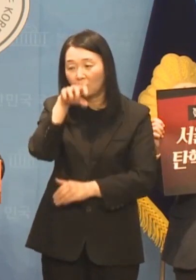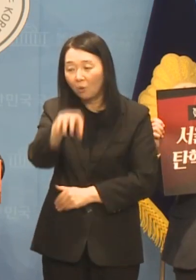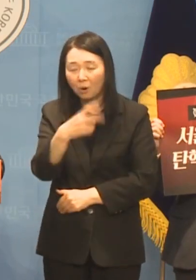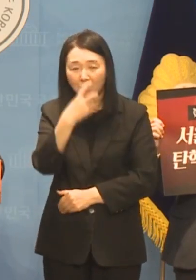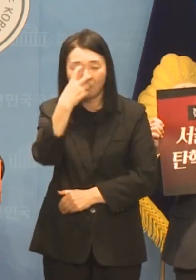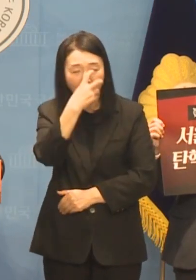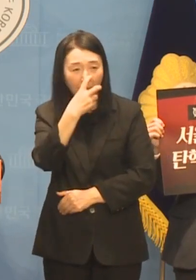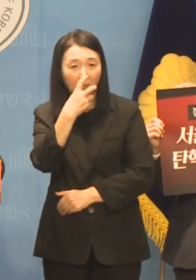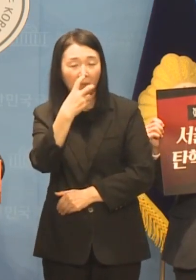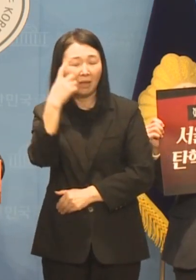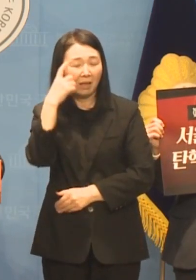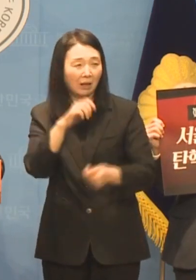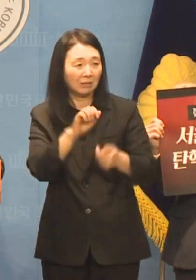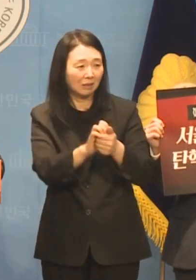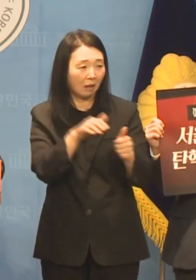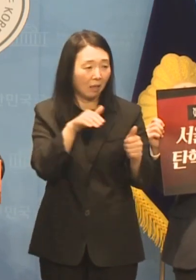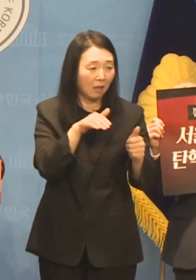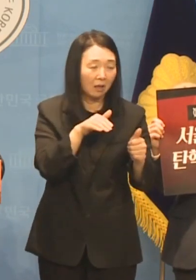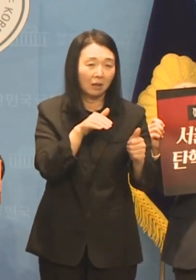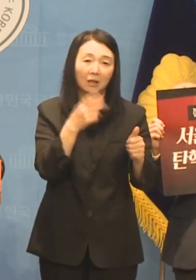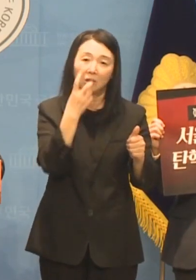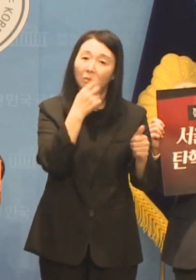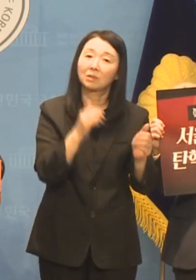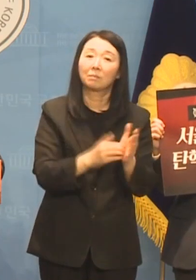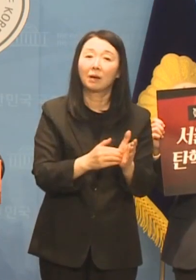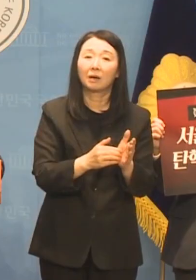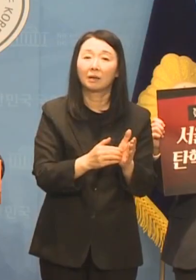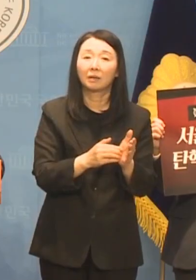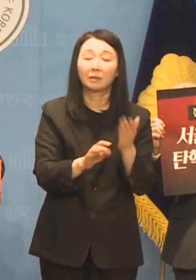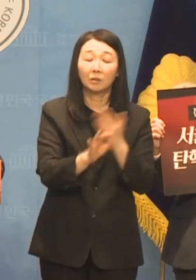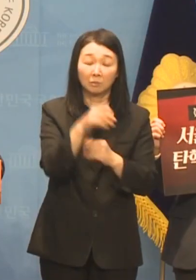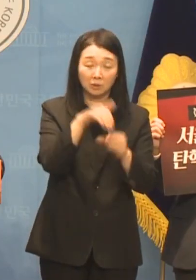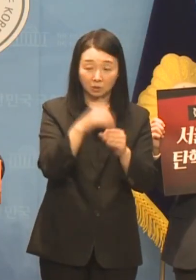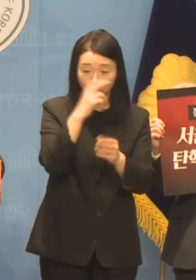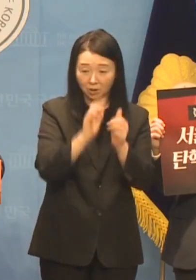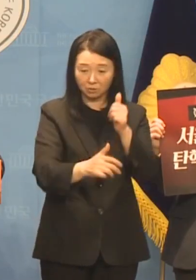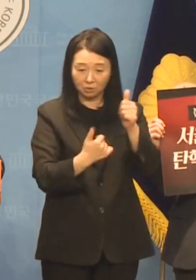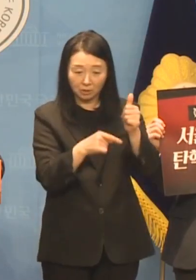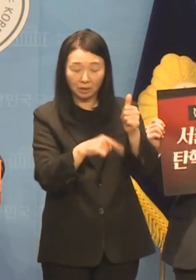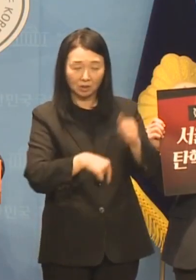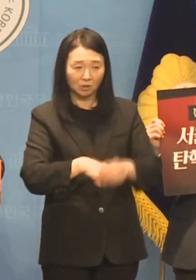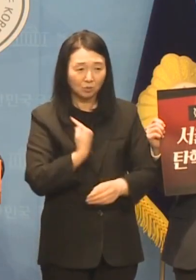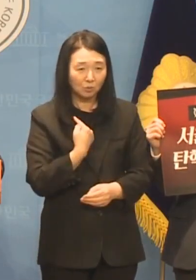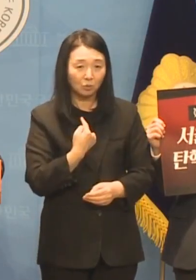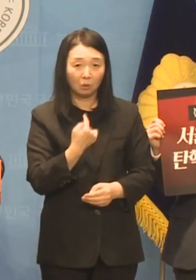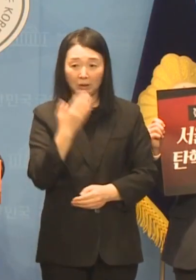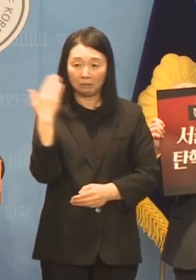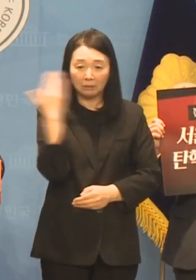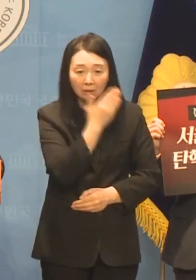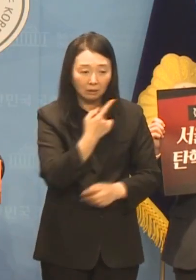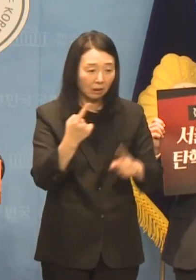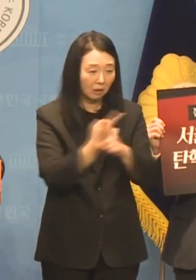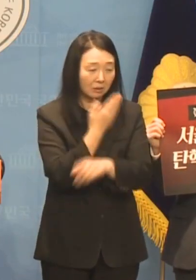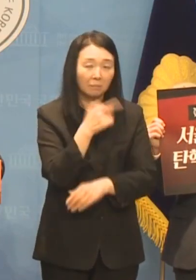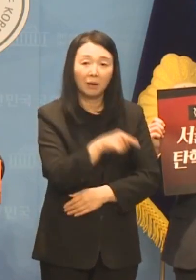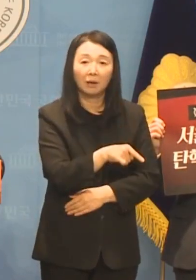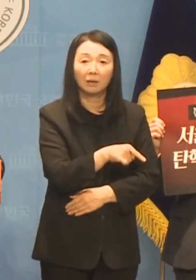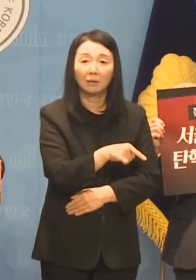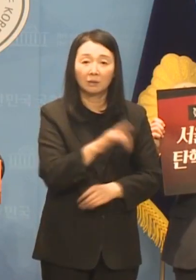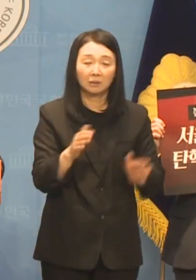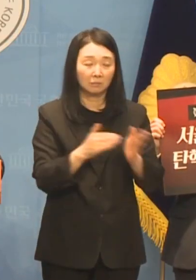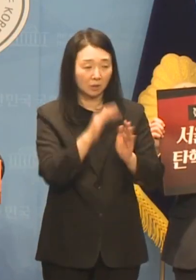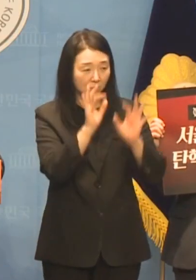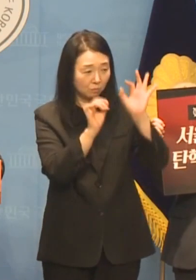점검조차 제한적으로만 이루어질 수 있습니다. 그렇다면 선관위는 스스로 자정할 능력이 있습니까? 지금까지